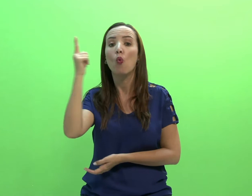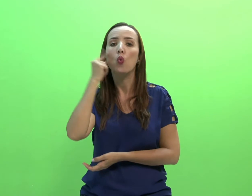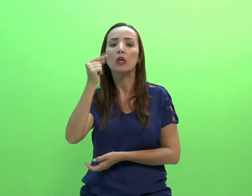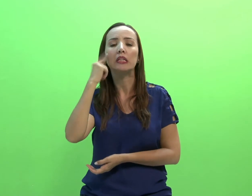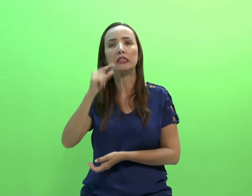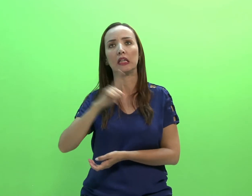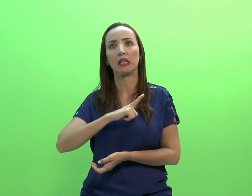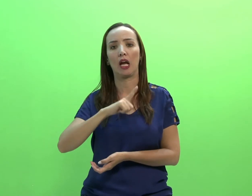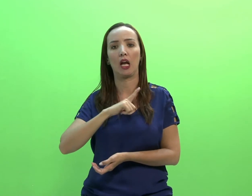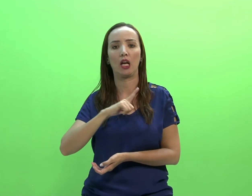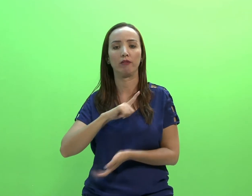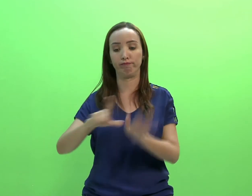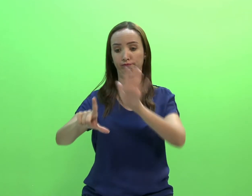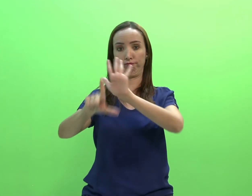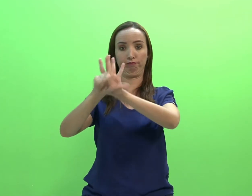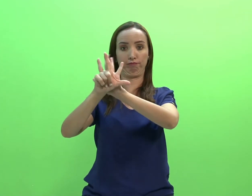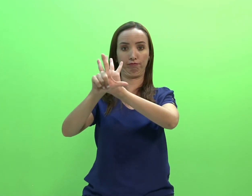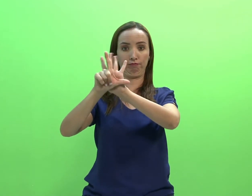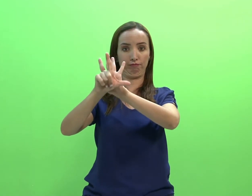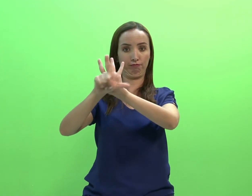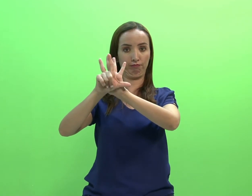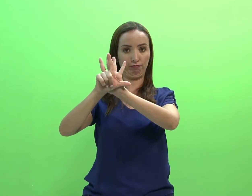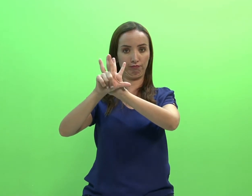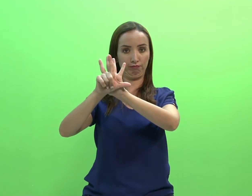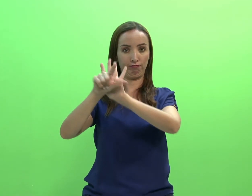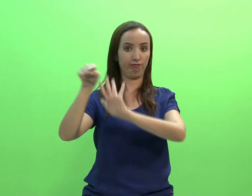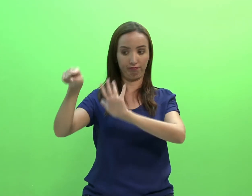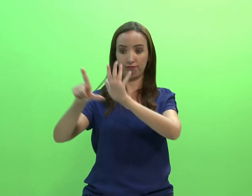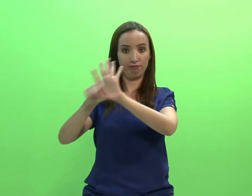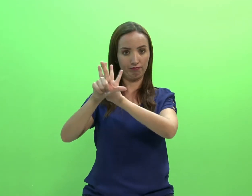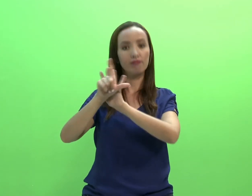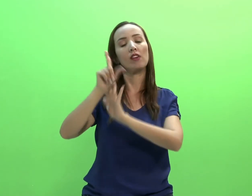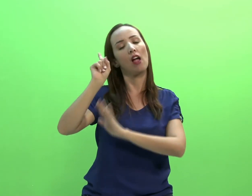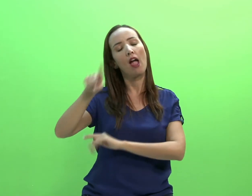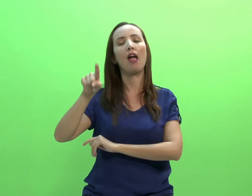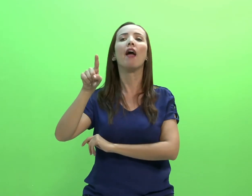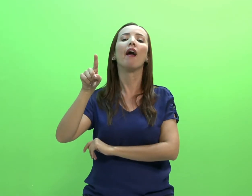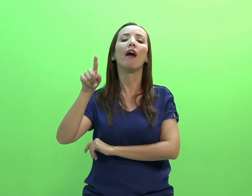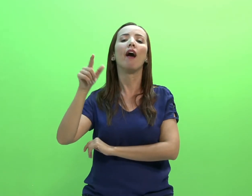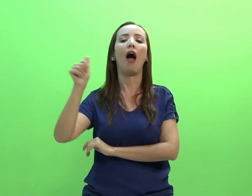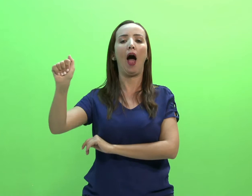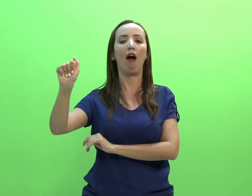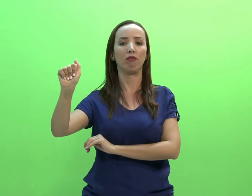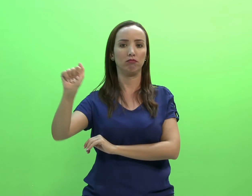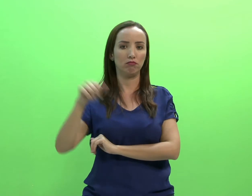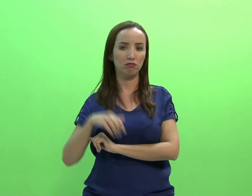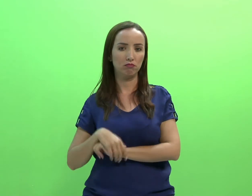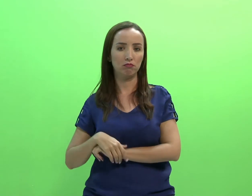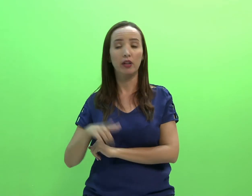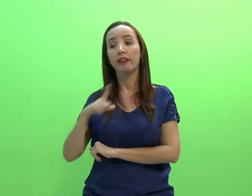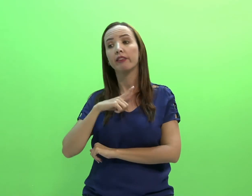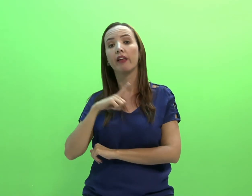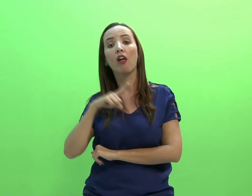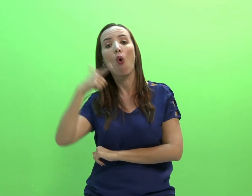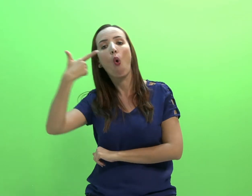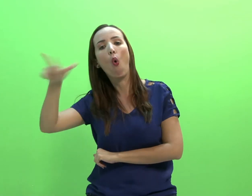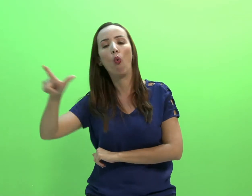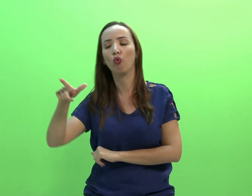exemplo, você pesquisa Ronice, um determinado documento, uma lei, então você pode